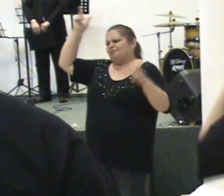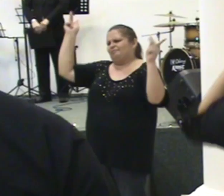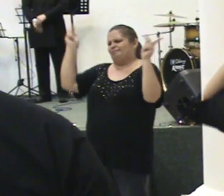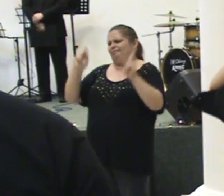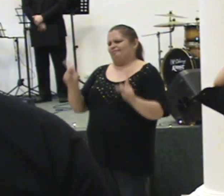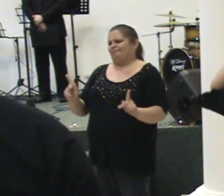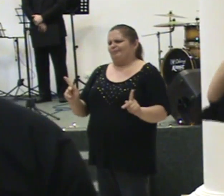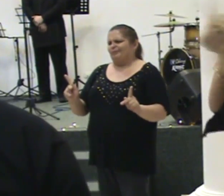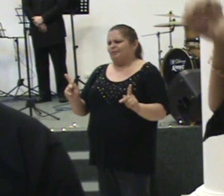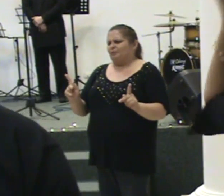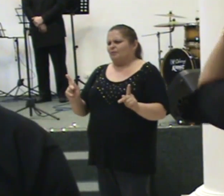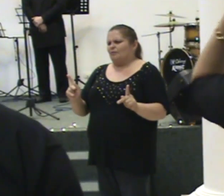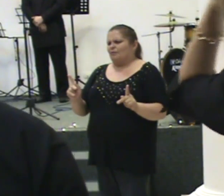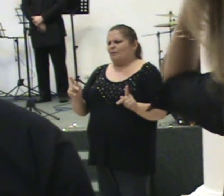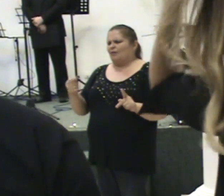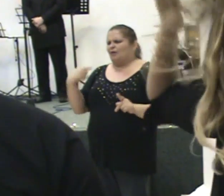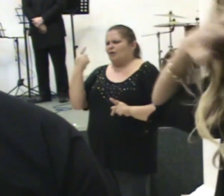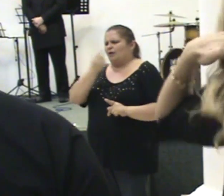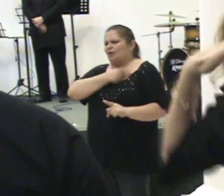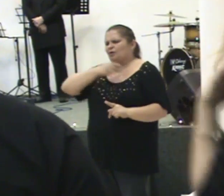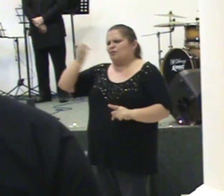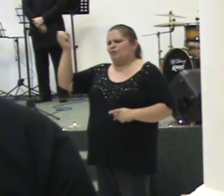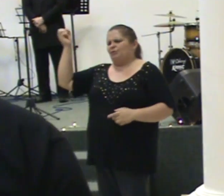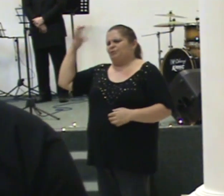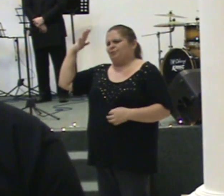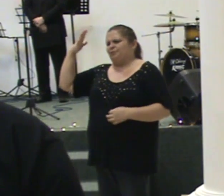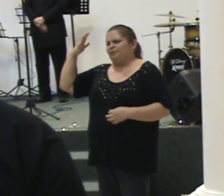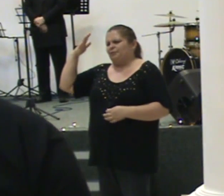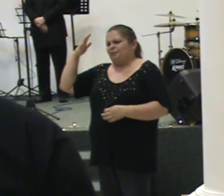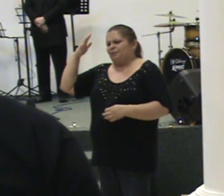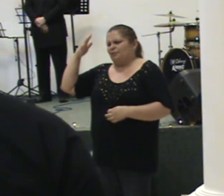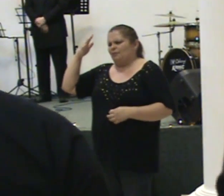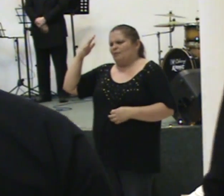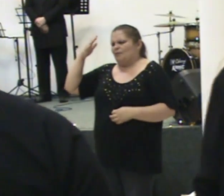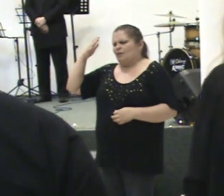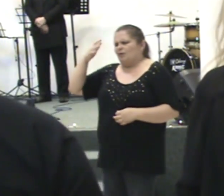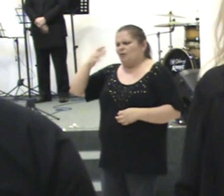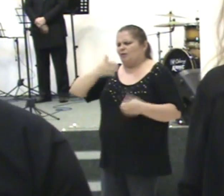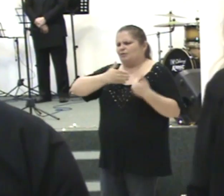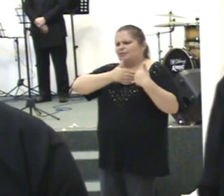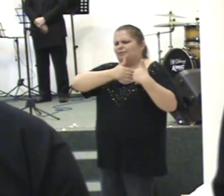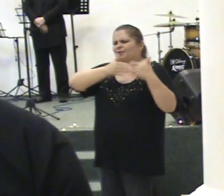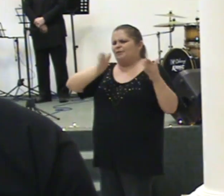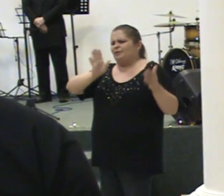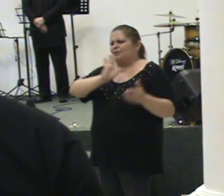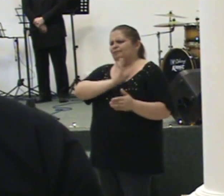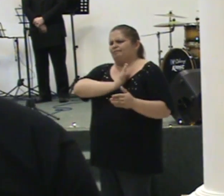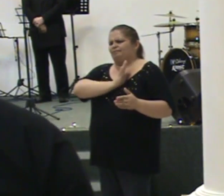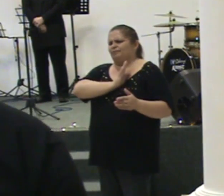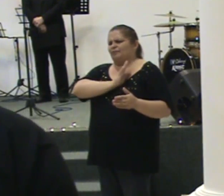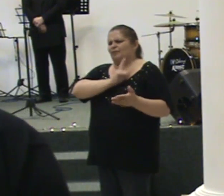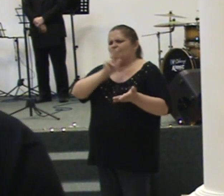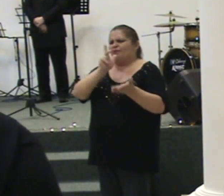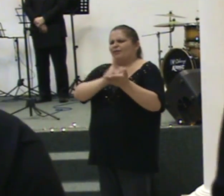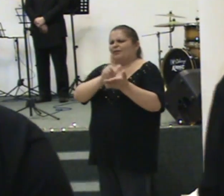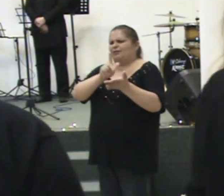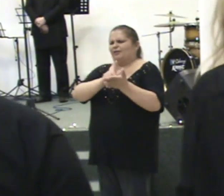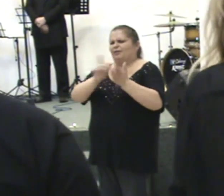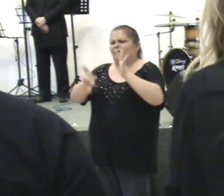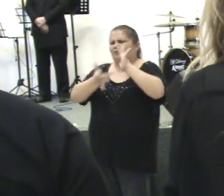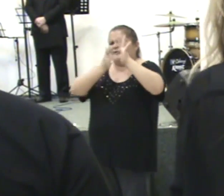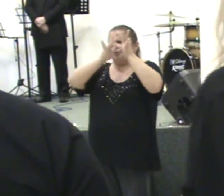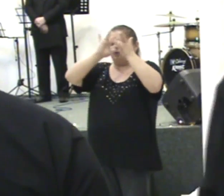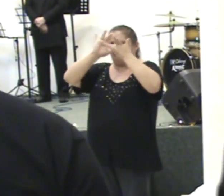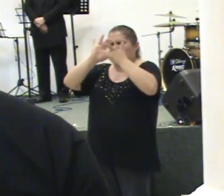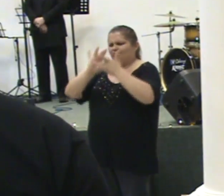eternidade, aquele que é a nossa luz, a luz do mundo. Nós abrimos espaço para esse verdadeiro Jesus entrar no nosso coração